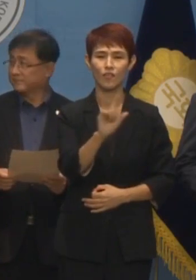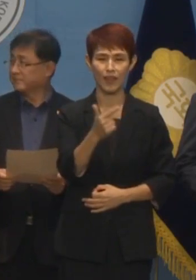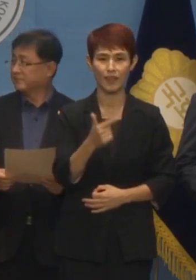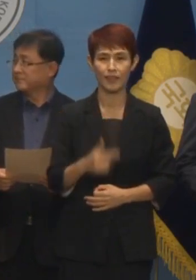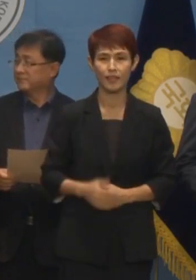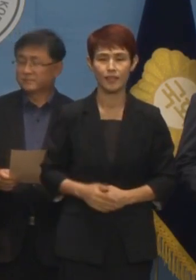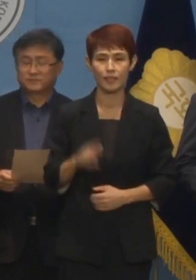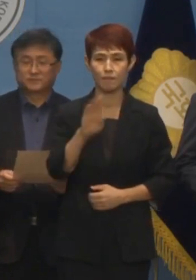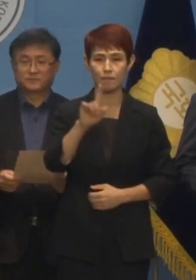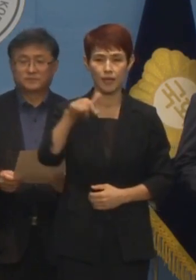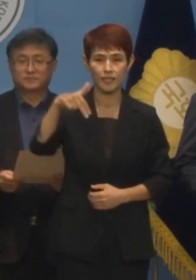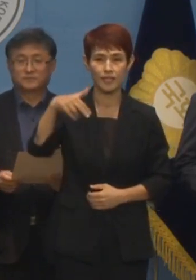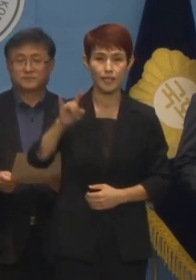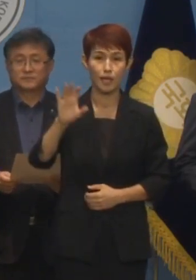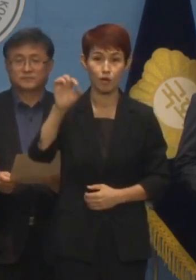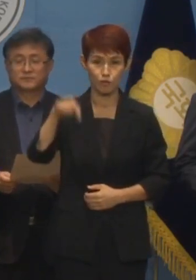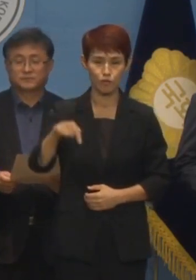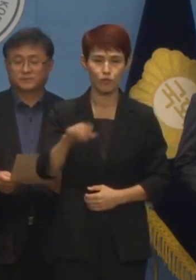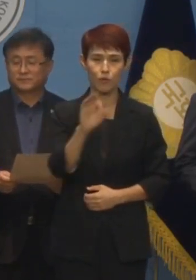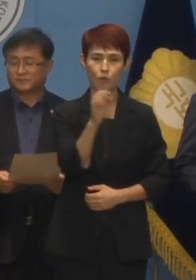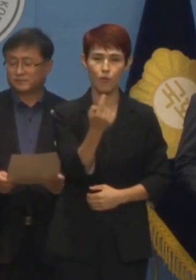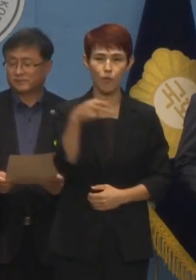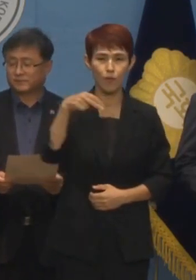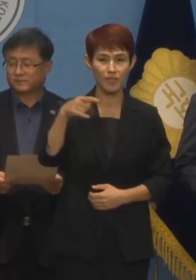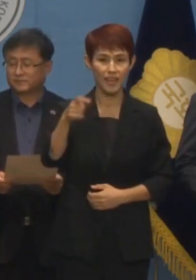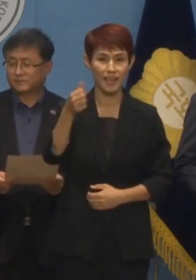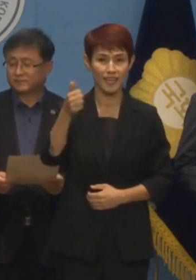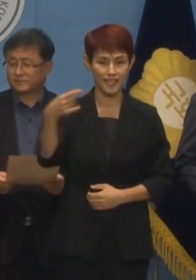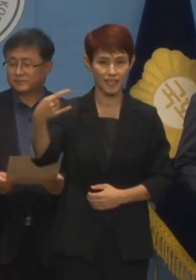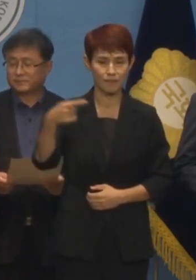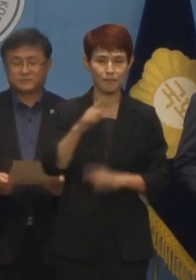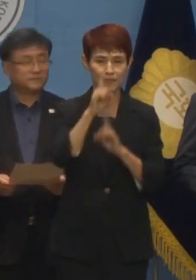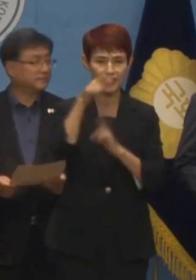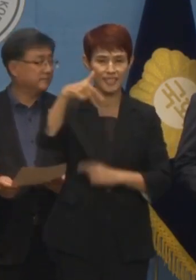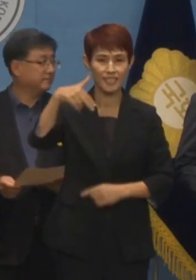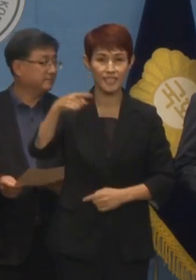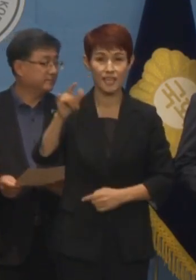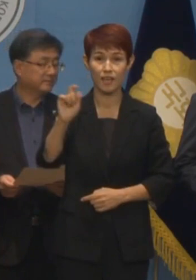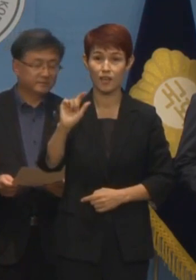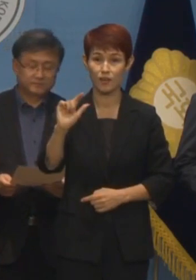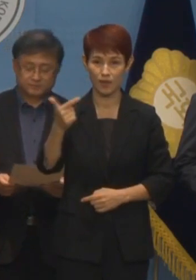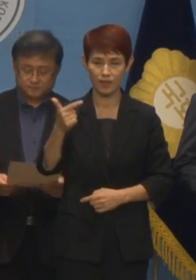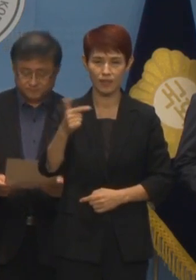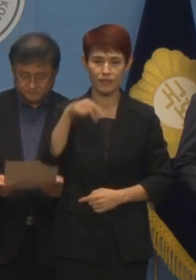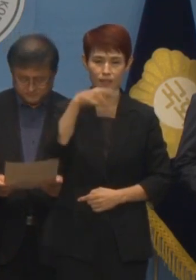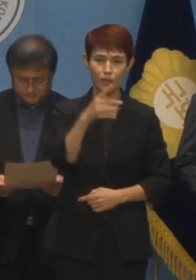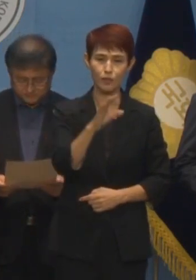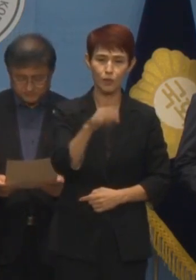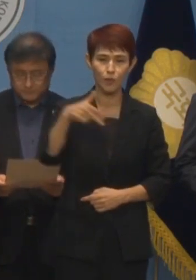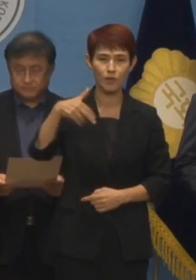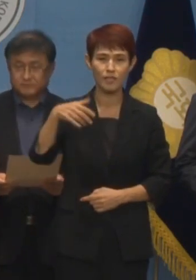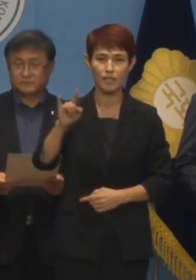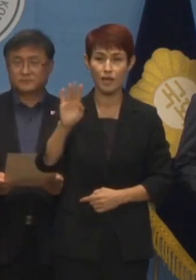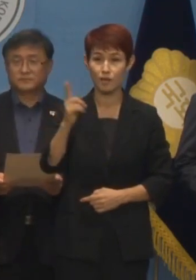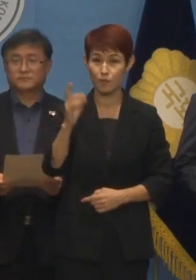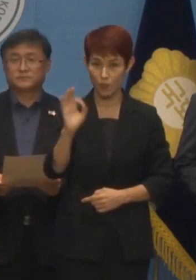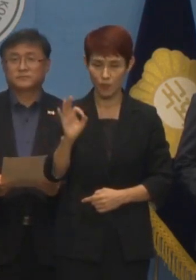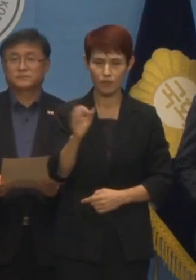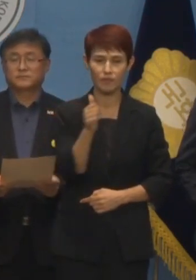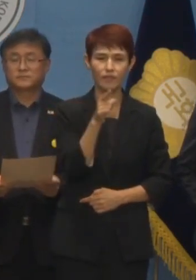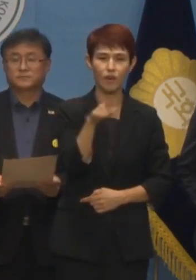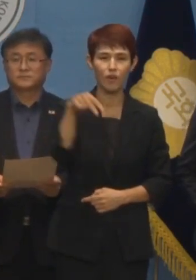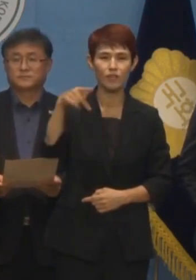의원님, 오세희 의원님, 이재관 의원님, 송재봉 의원님, 허성무